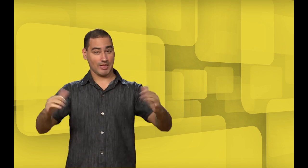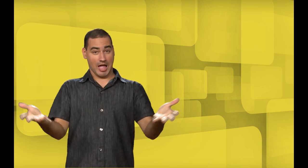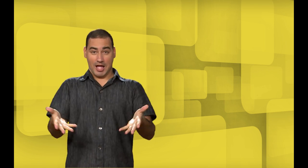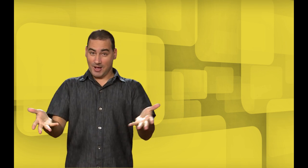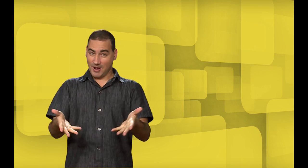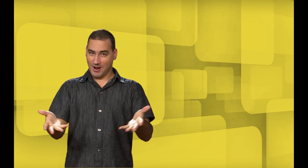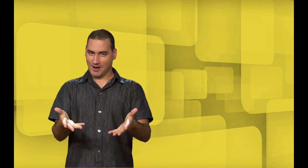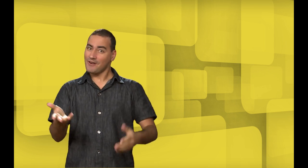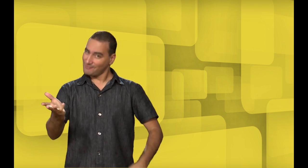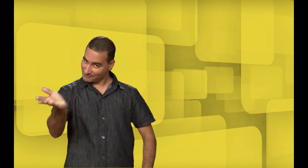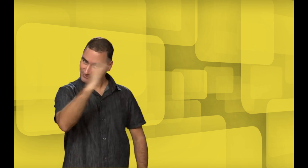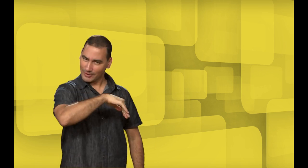Vamos aprender?